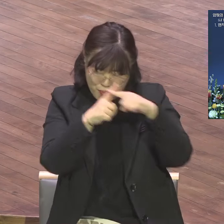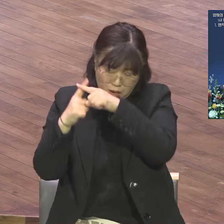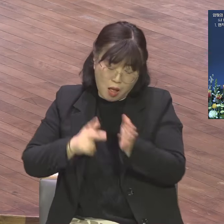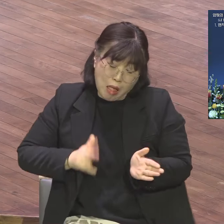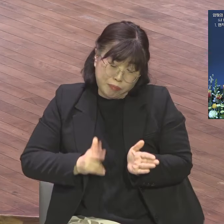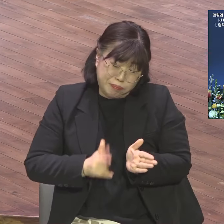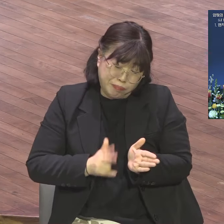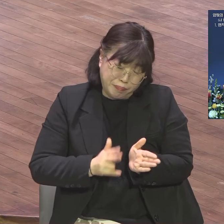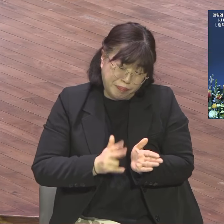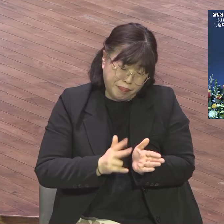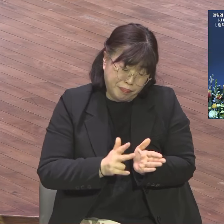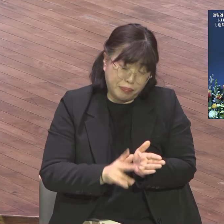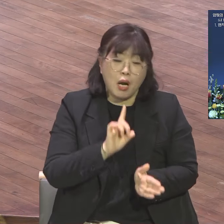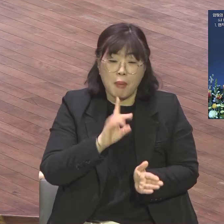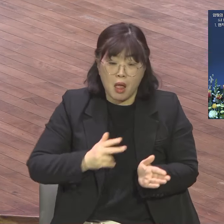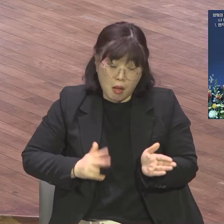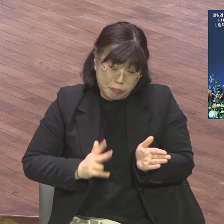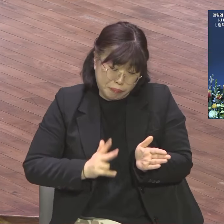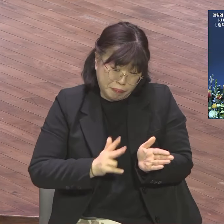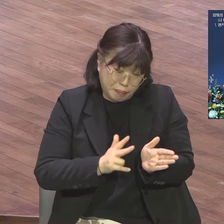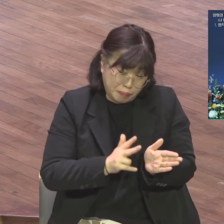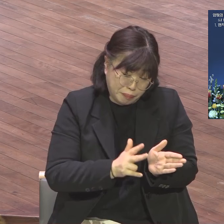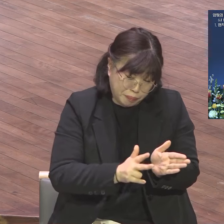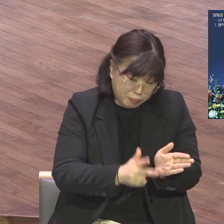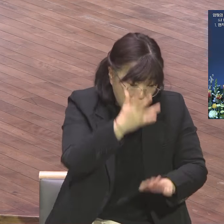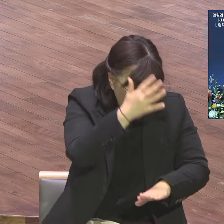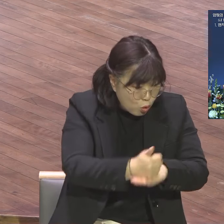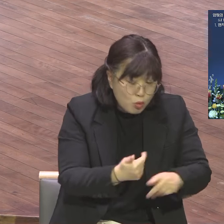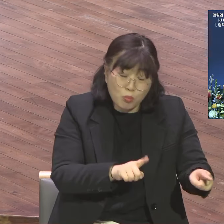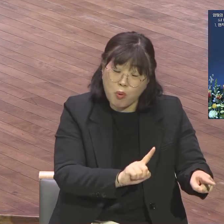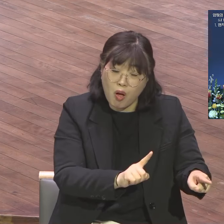망하지요. 영적 지각력이 없는 사람.